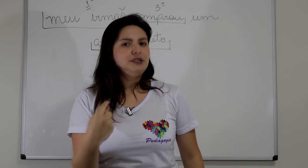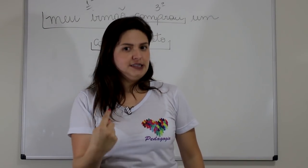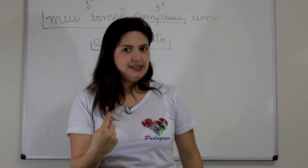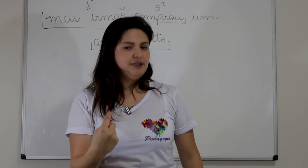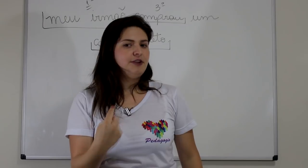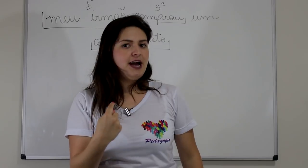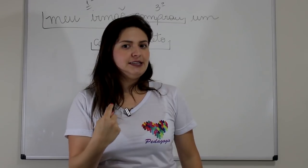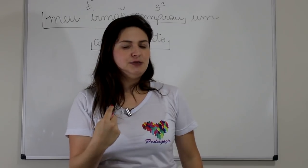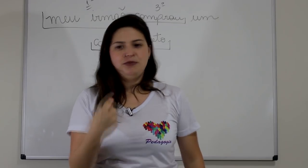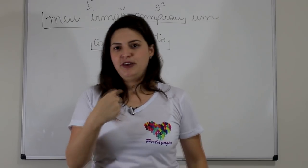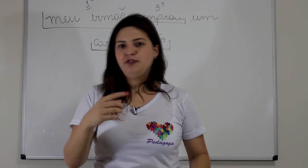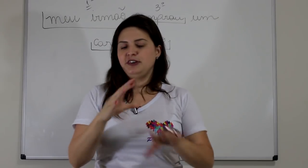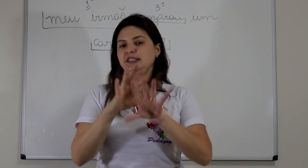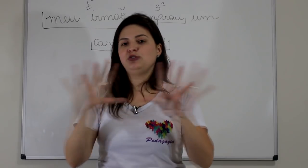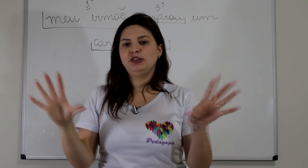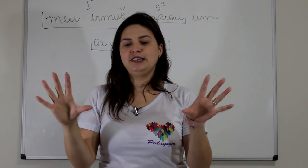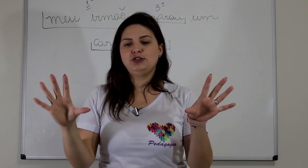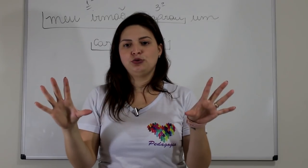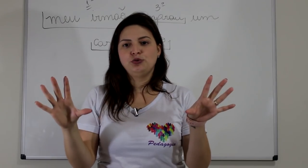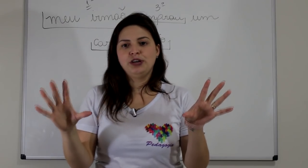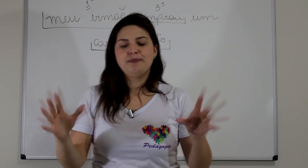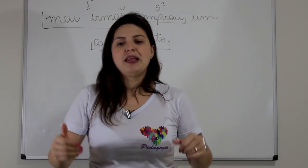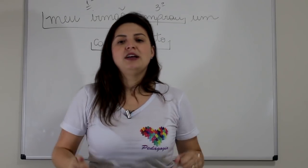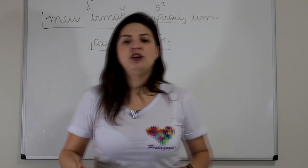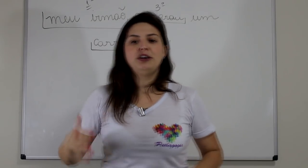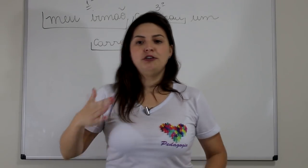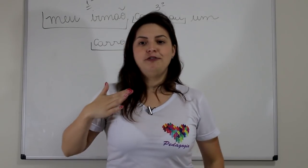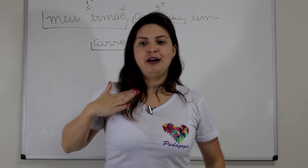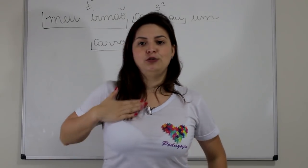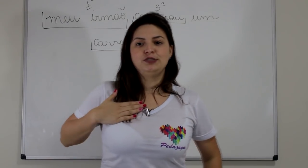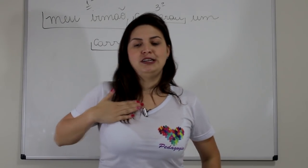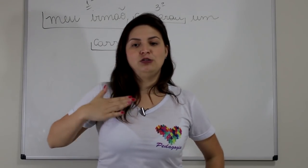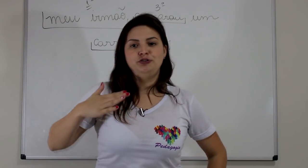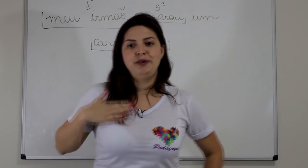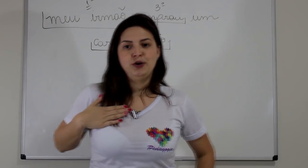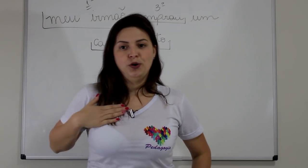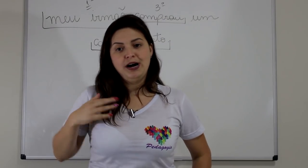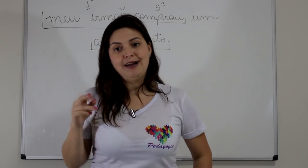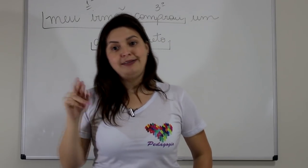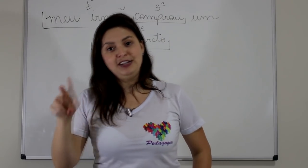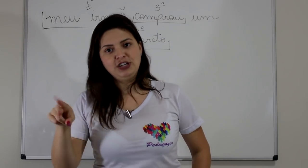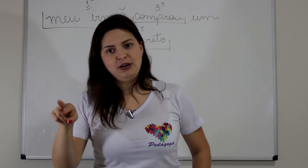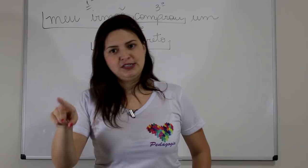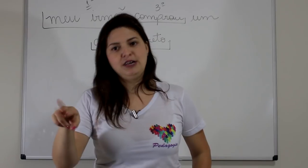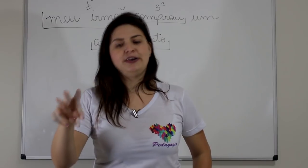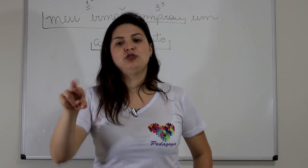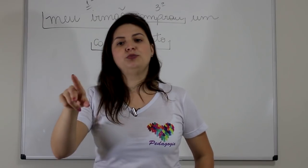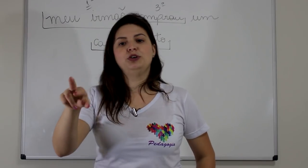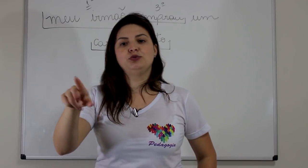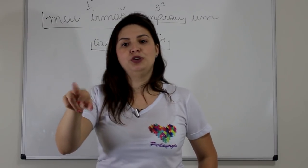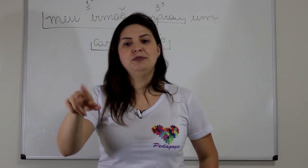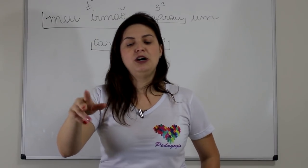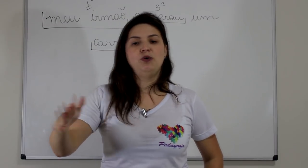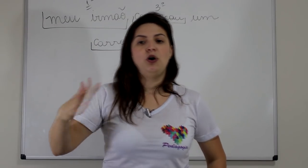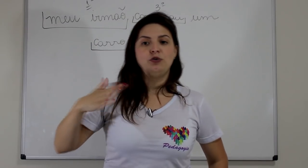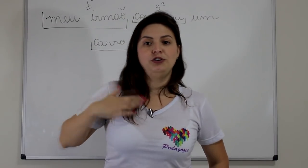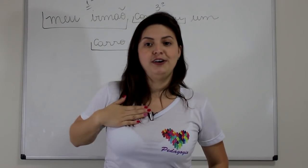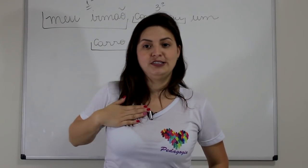fazer essa frase, me vendo fazer toda essa estrutura, na hora que eu falo o sinal de meu, até chegar o sinal aqui do irmão, ó, quando eu faço